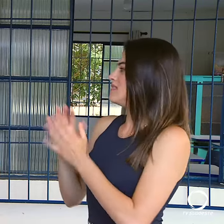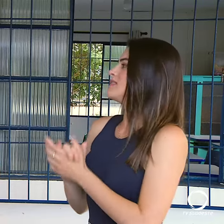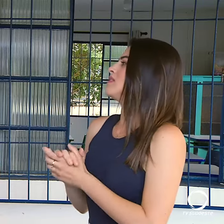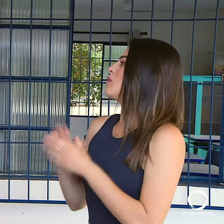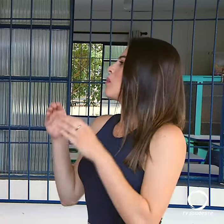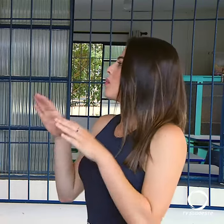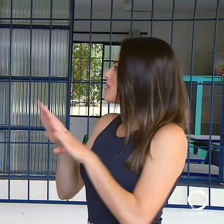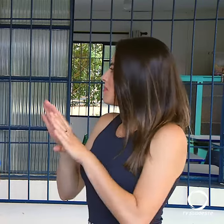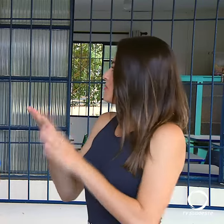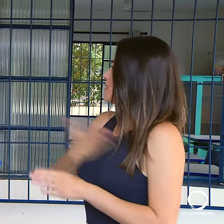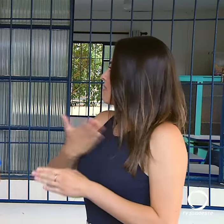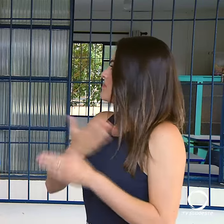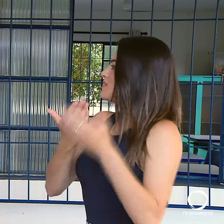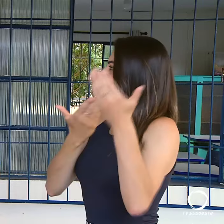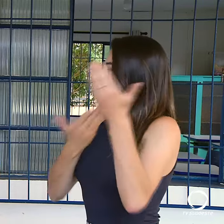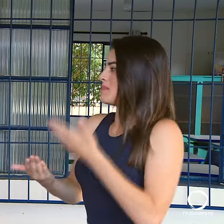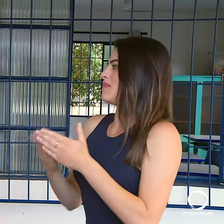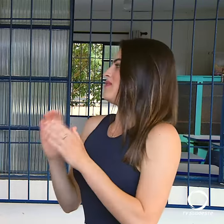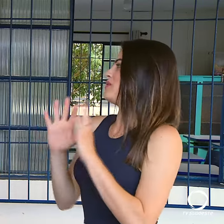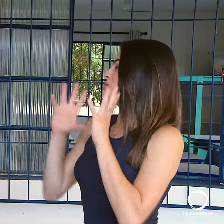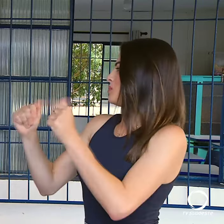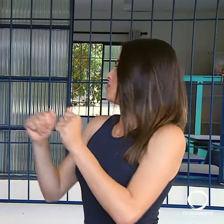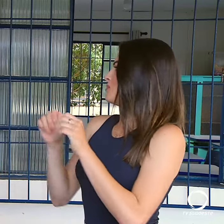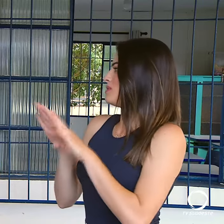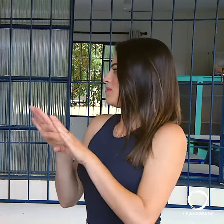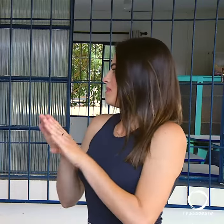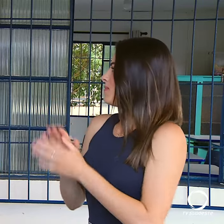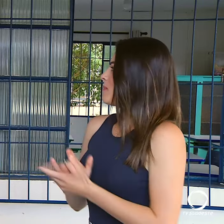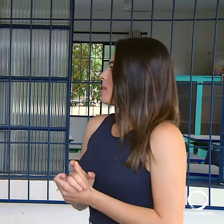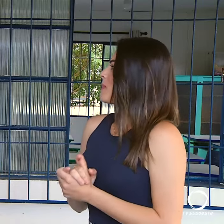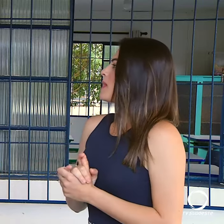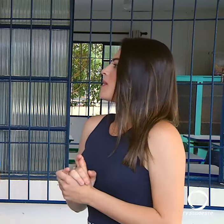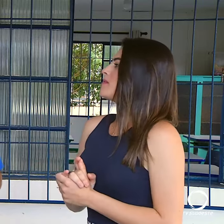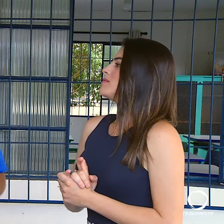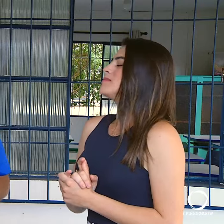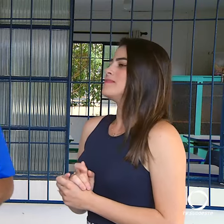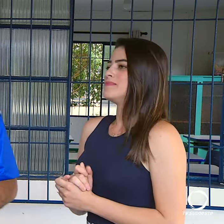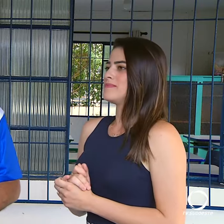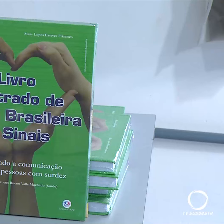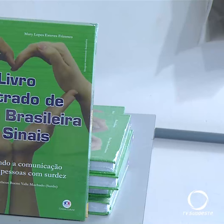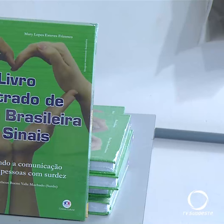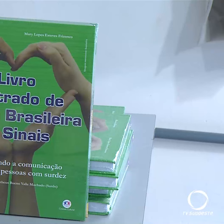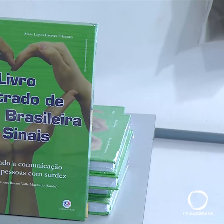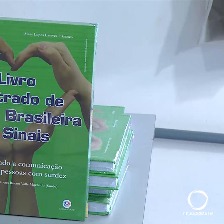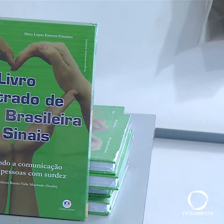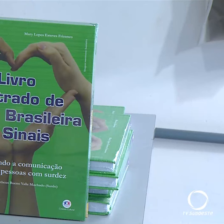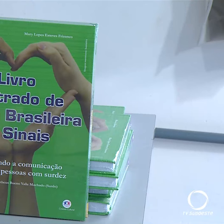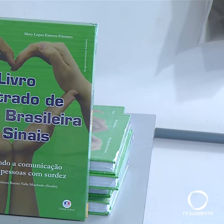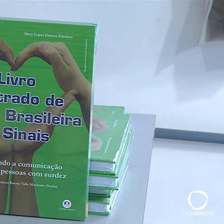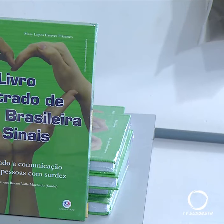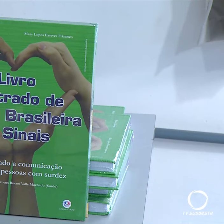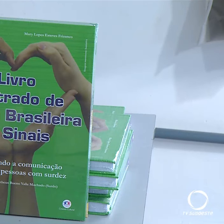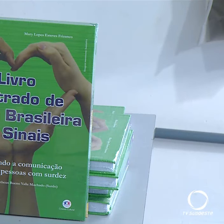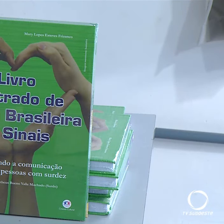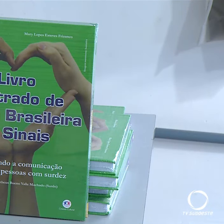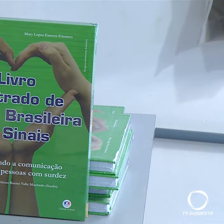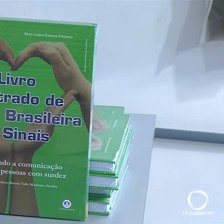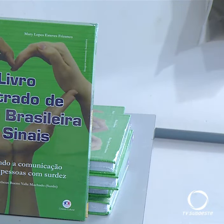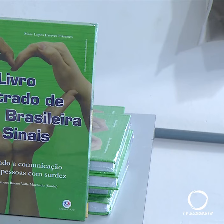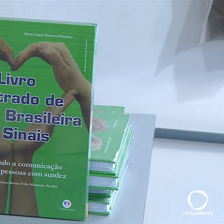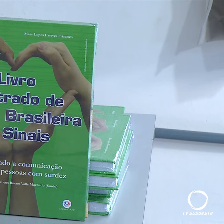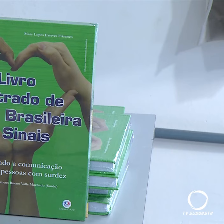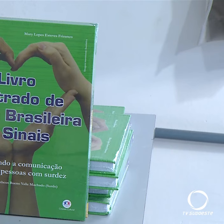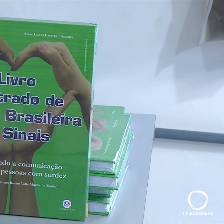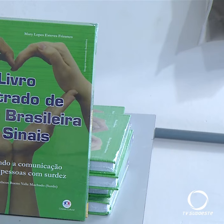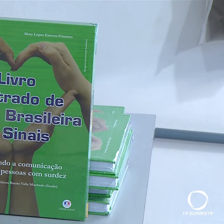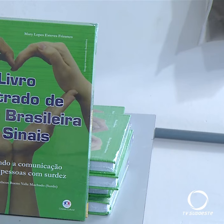famílias, então todos os amigos podem convidar e participar aqui também. Parte do material a ser usado já está